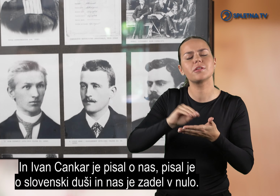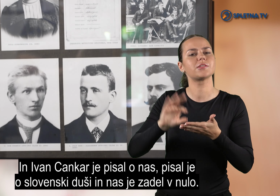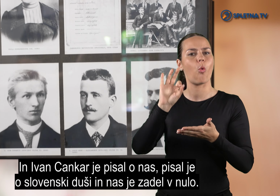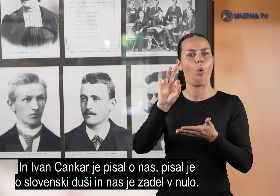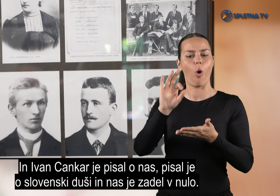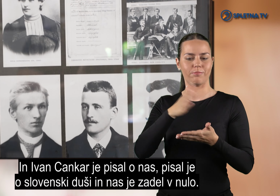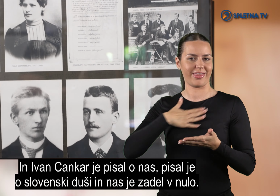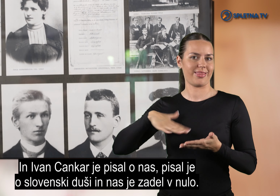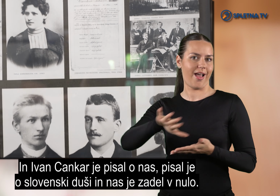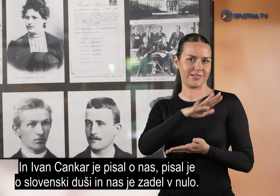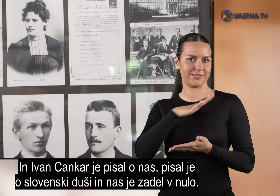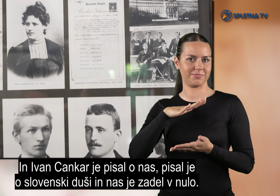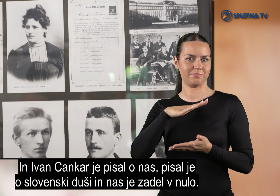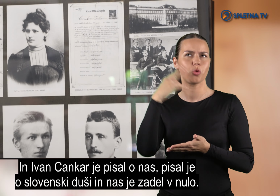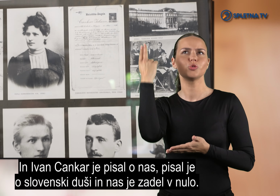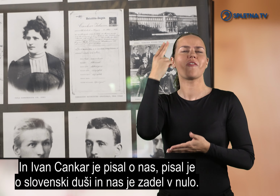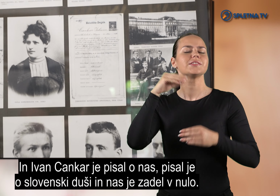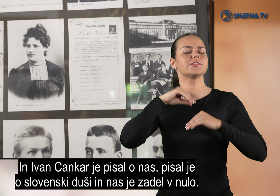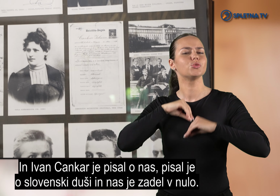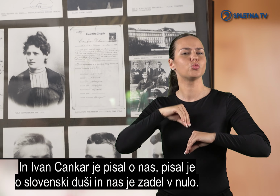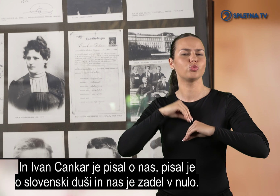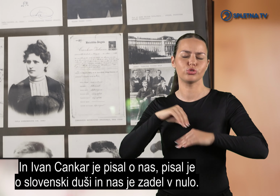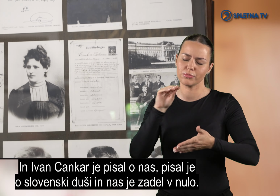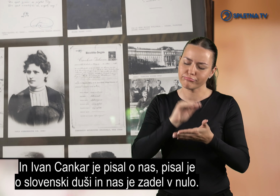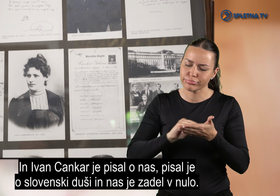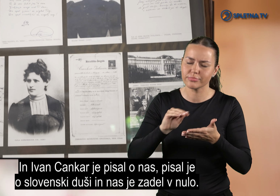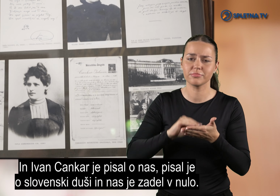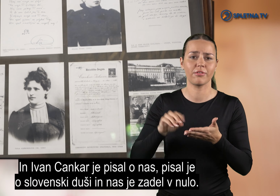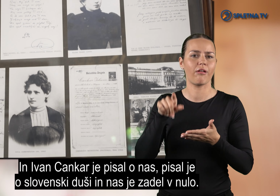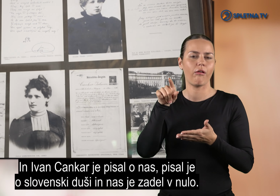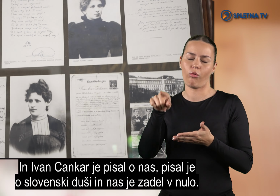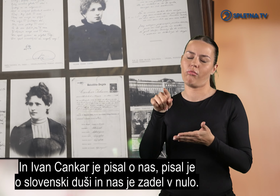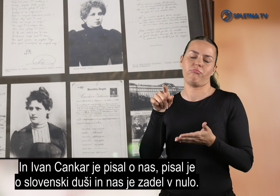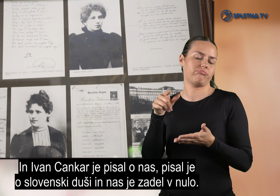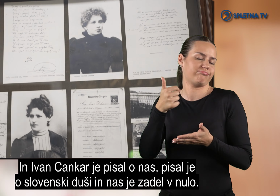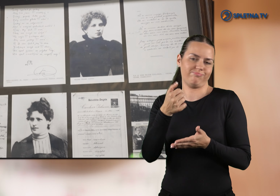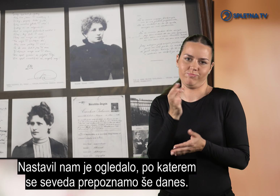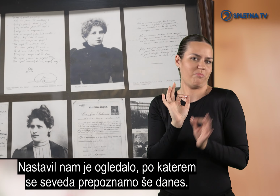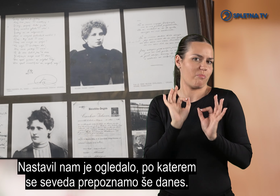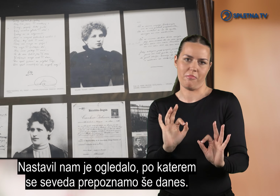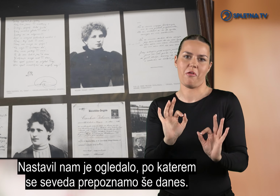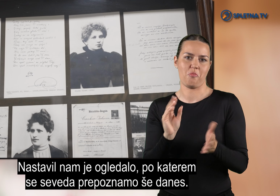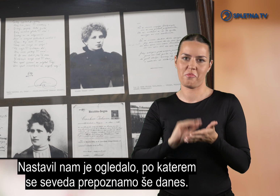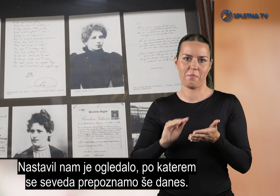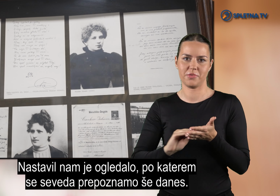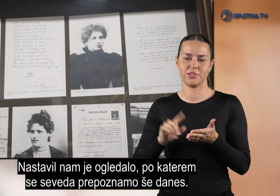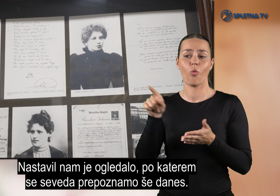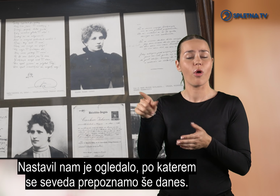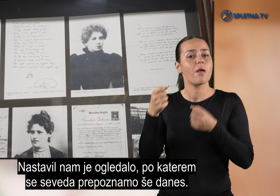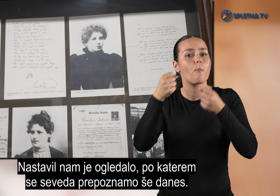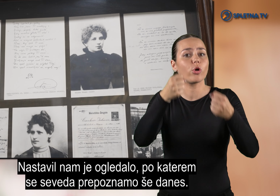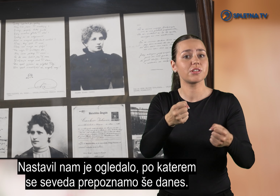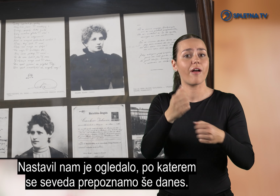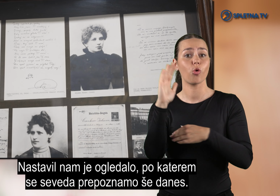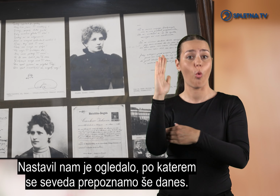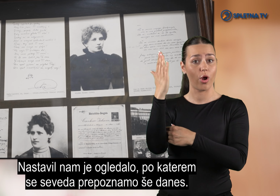pisal je o slovenski duši in nas je zadel v nulo. Nastavil nam je ogledalo, v katerem se seveda